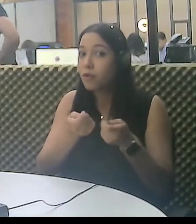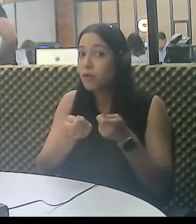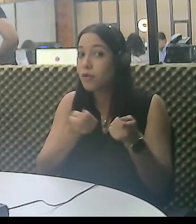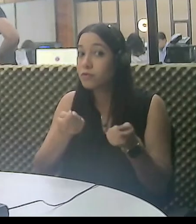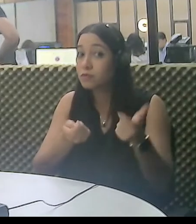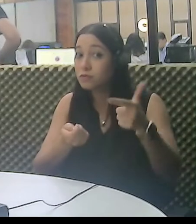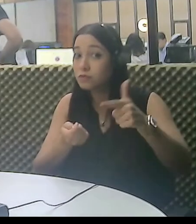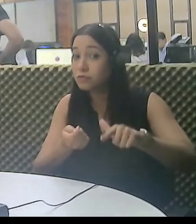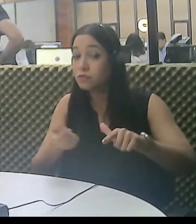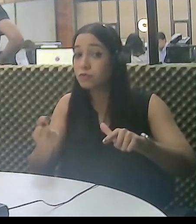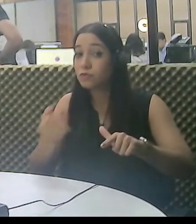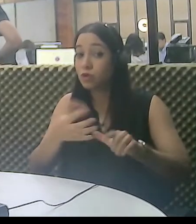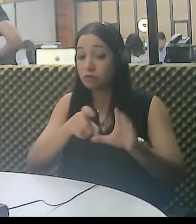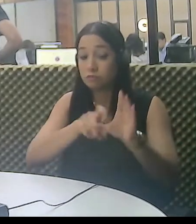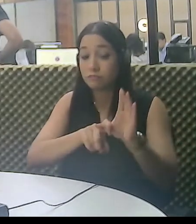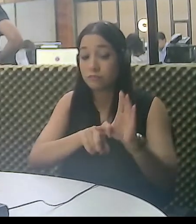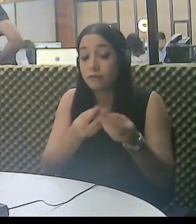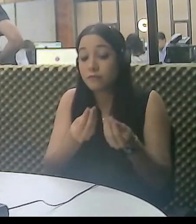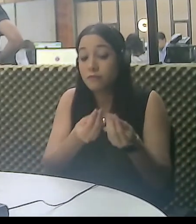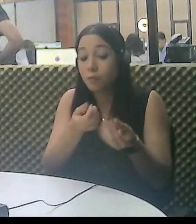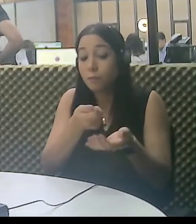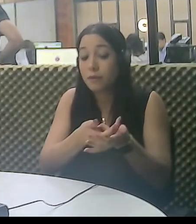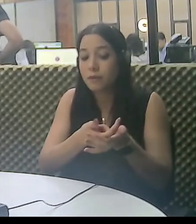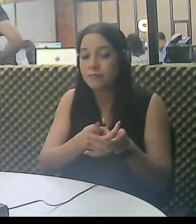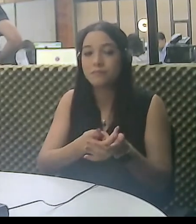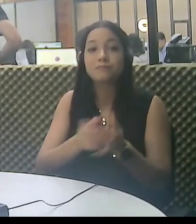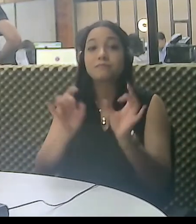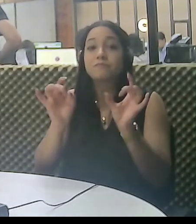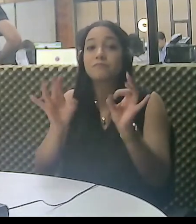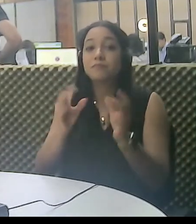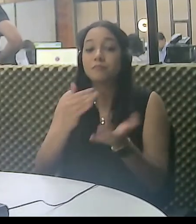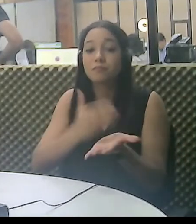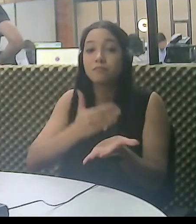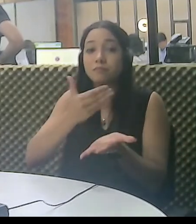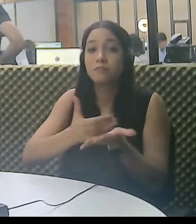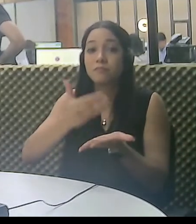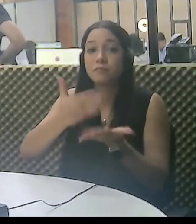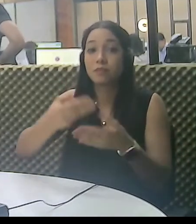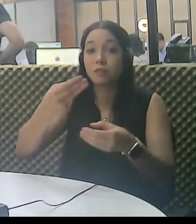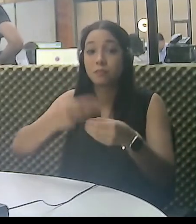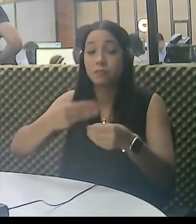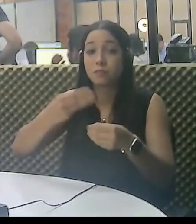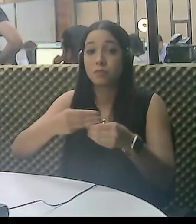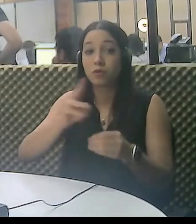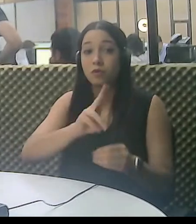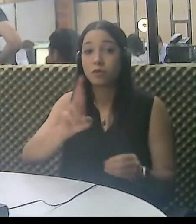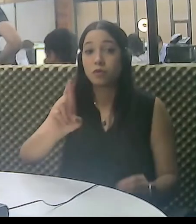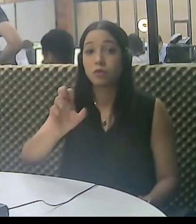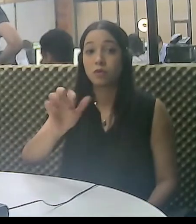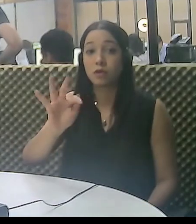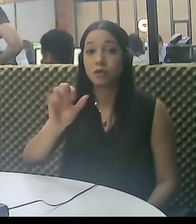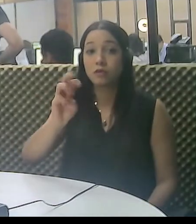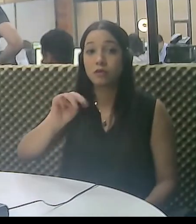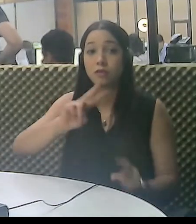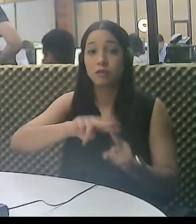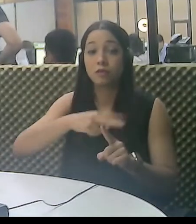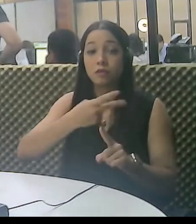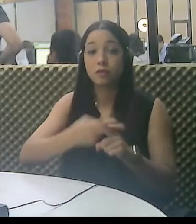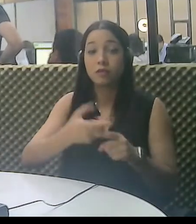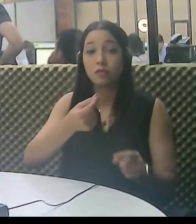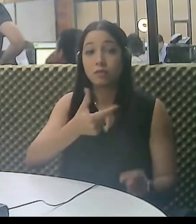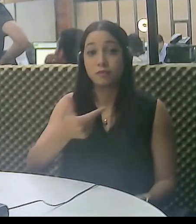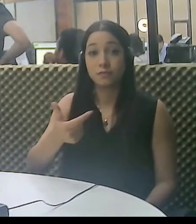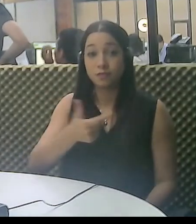seus débitos. Está em vigor o Programa Extraordinário de Refinanciamento Municipal, mais conhecido como Refim Extra